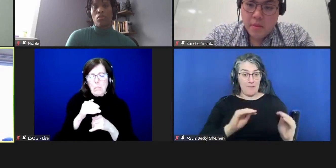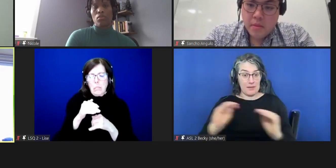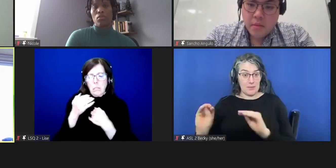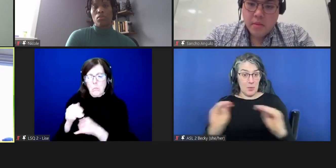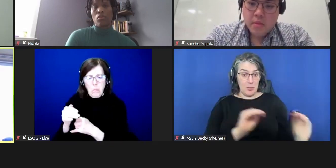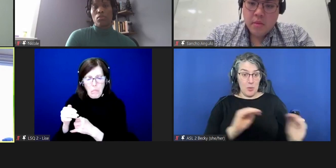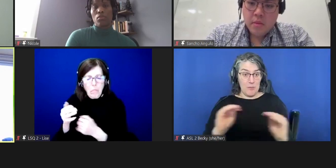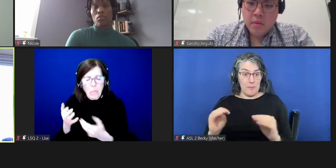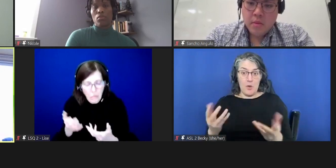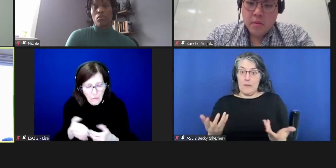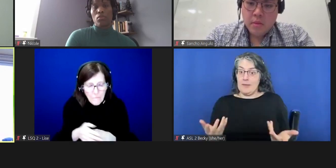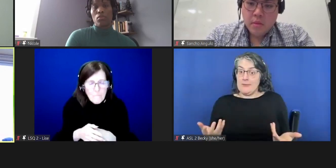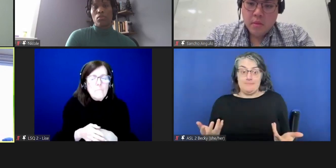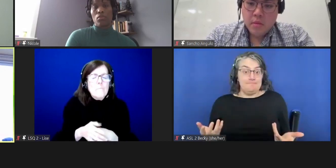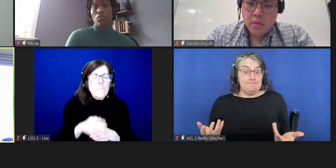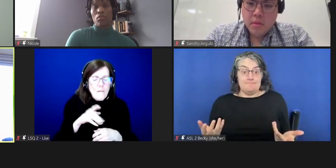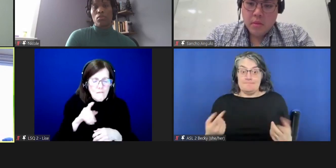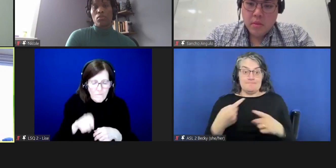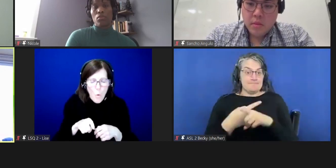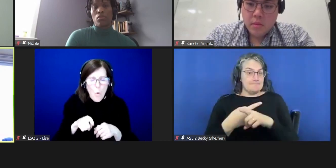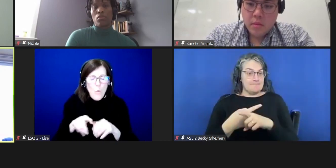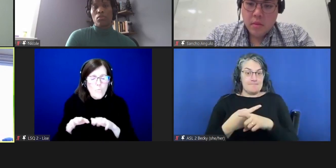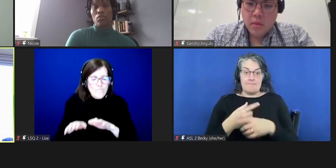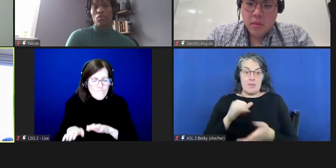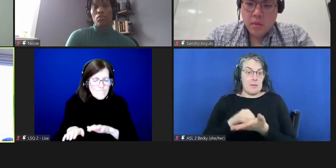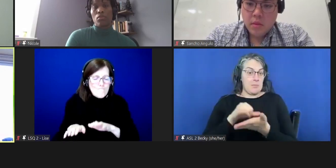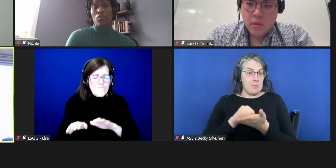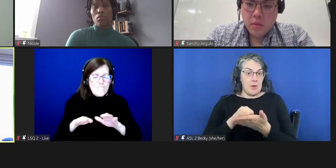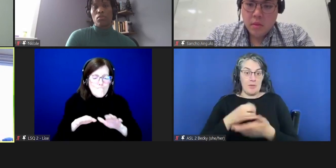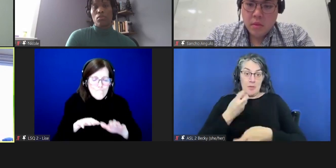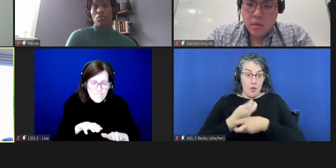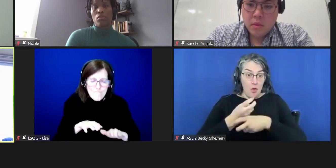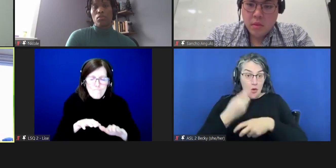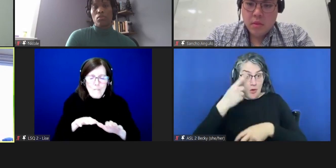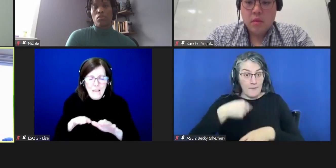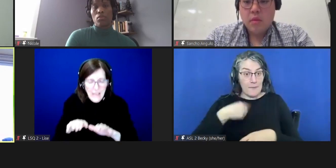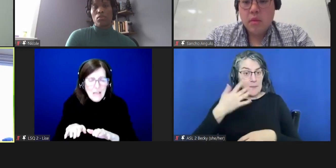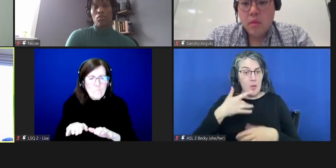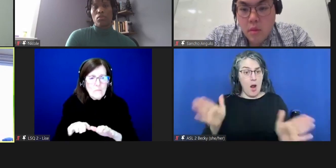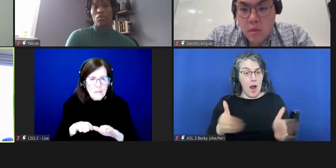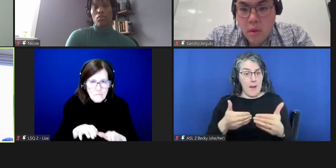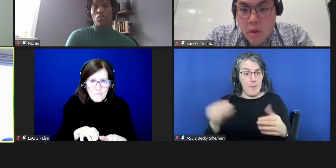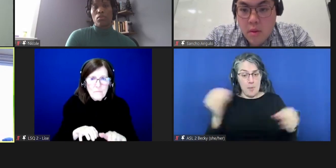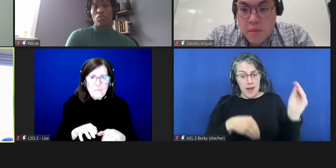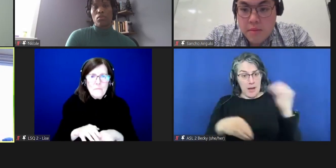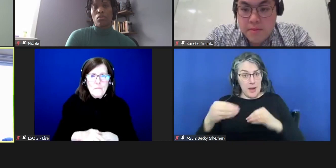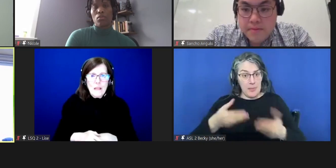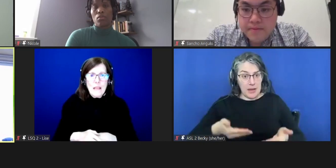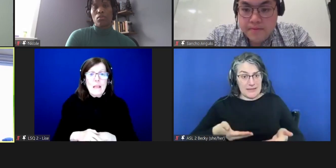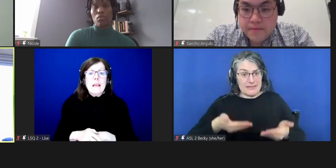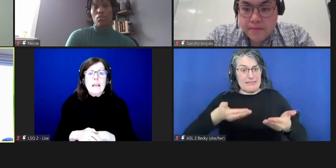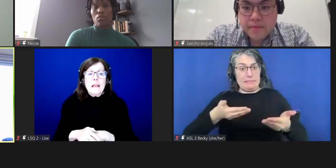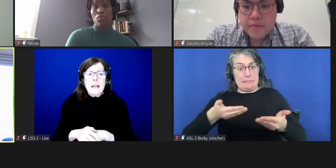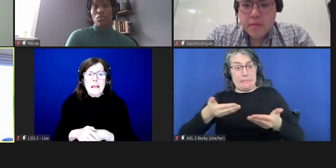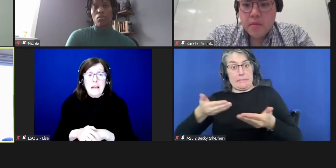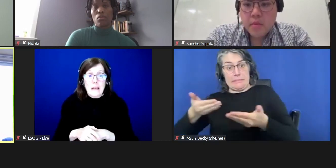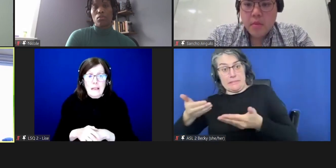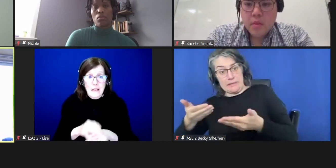obligé d'aller très, très lentement. Eh bien, non, il m'a convaincu que